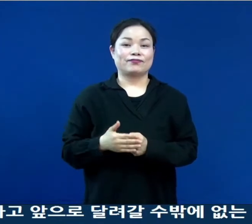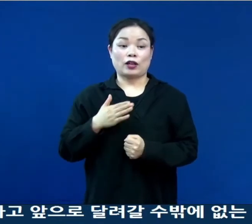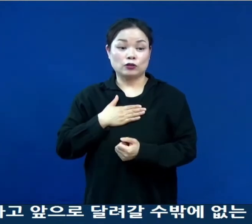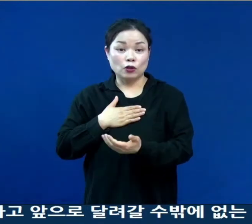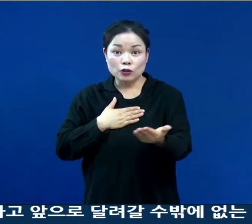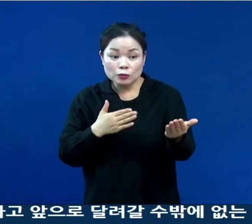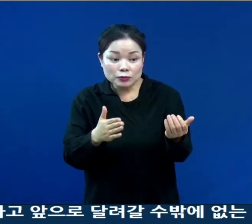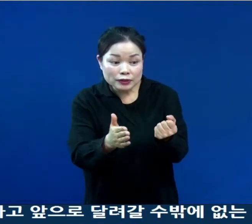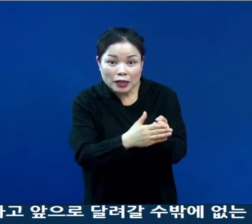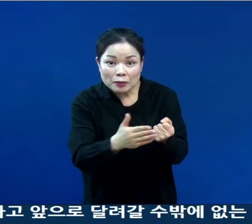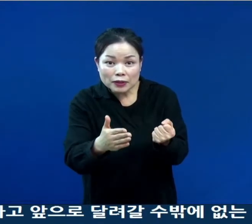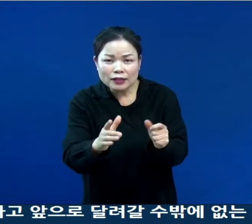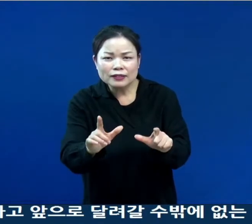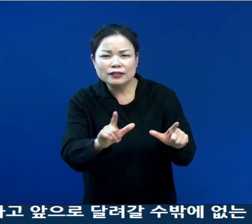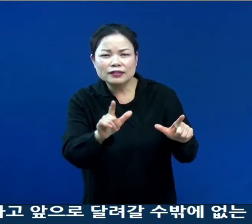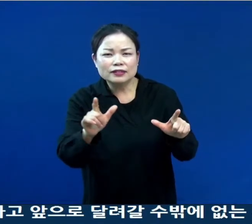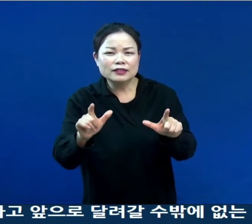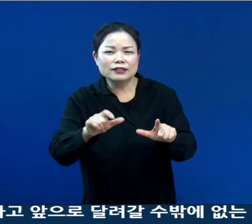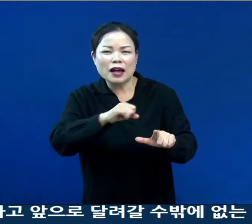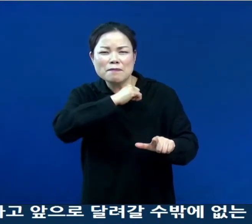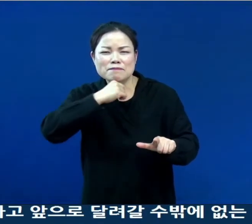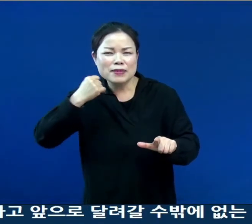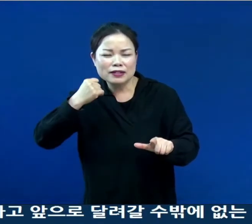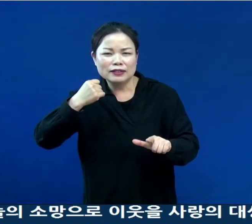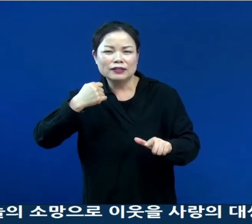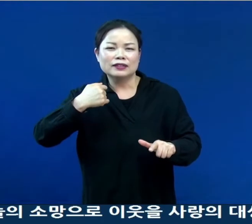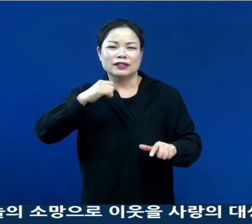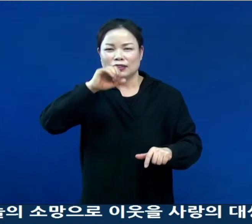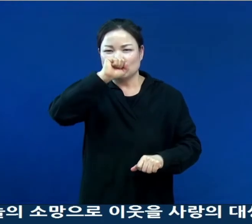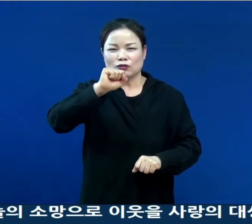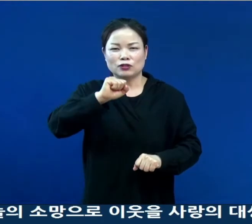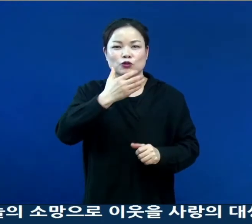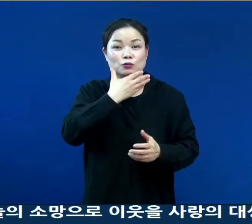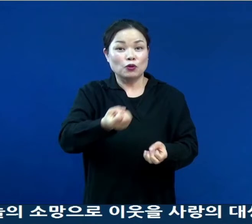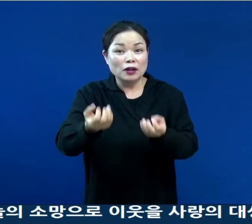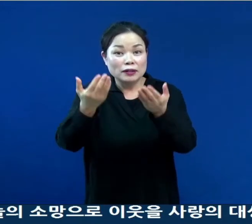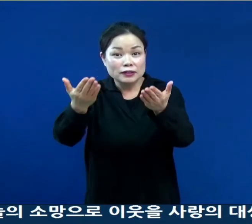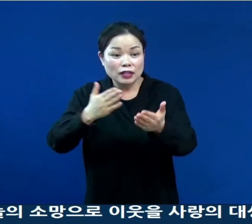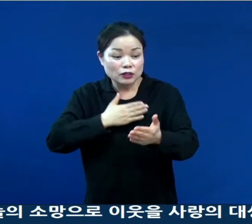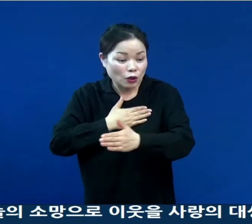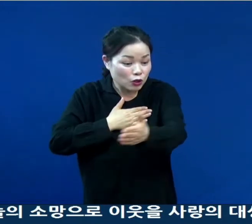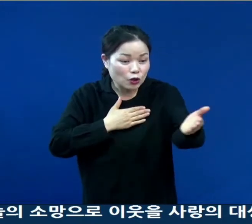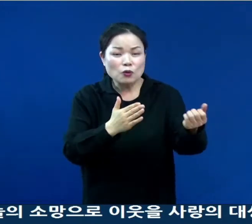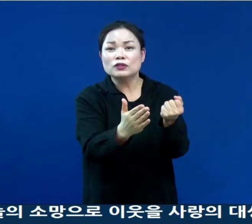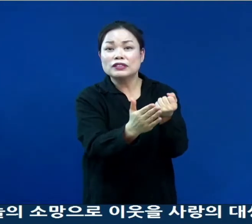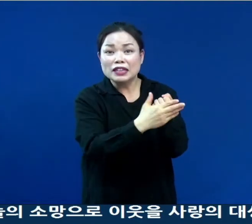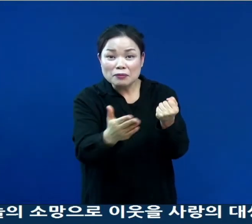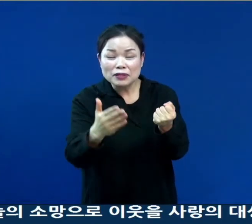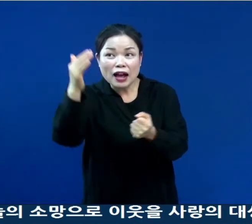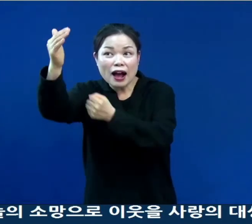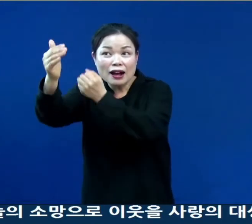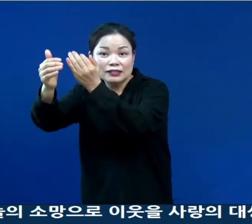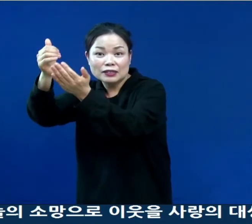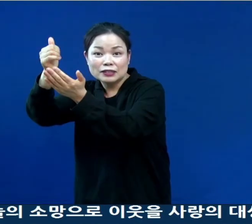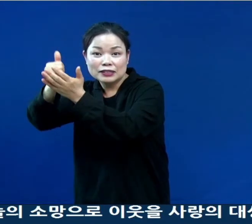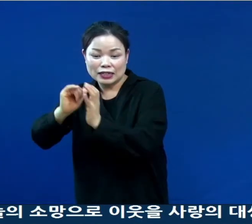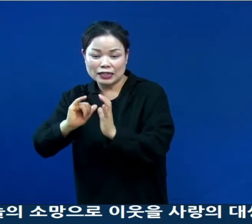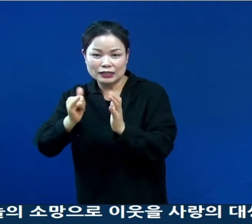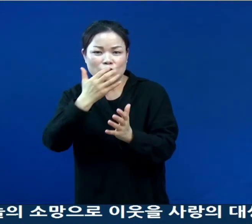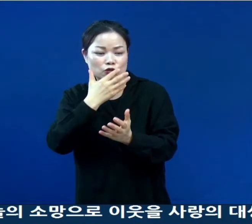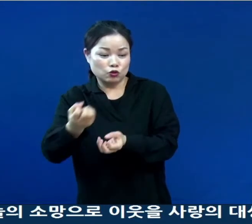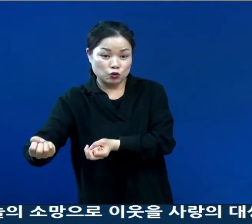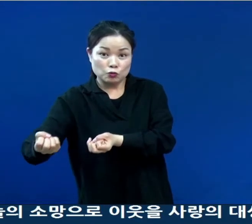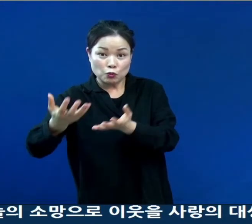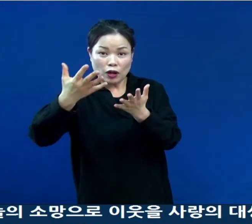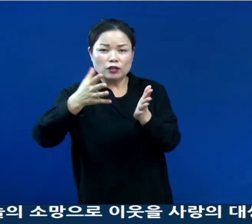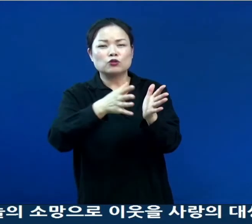여러분 때문에 살만 난다는 사람들이 많아지기를 축복합니다. 저와 여러분 때문에 하나님께서 세상을